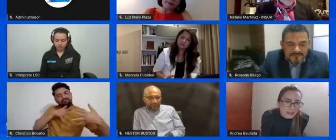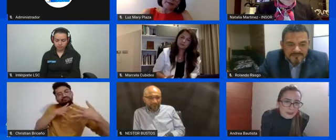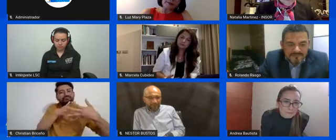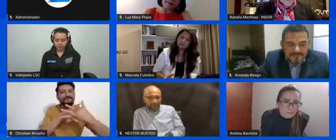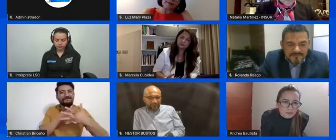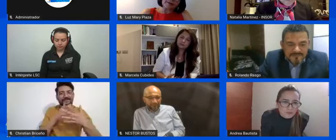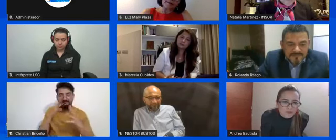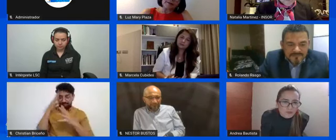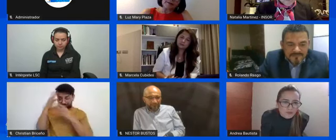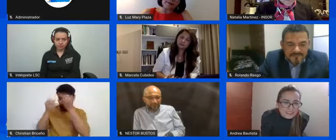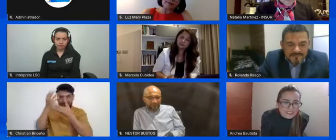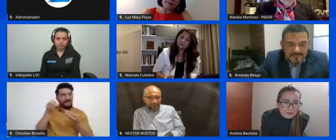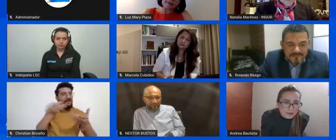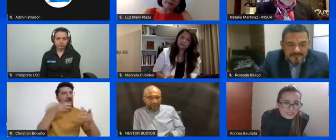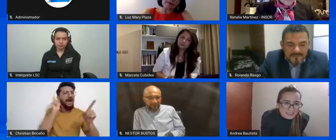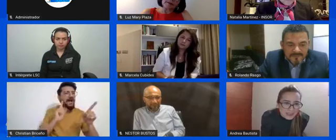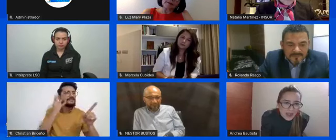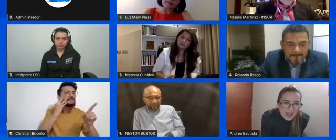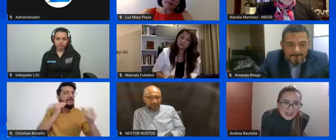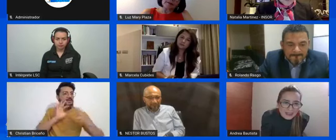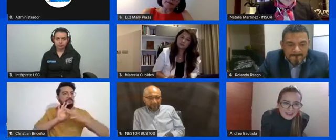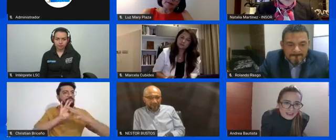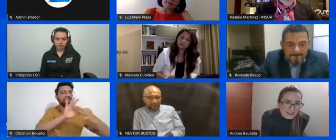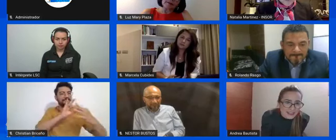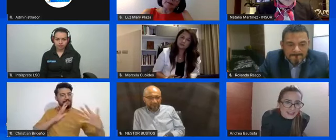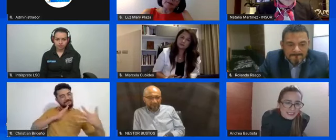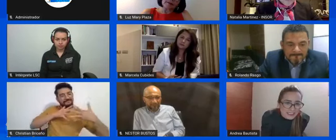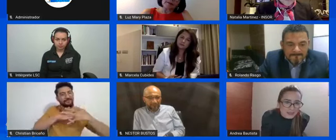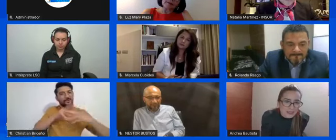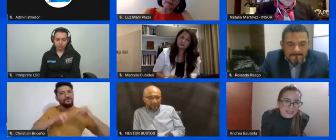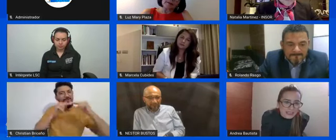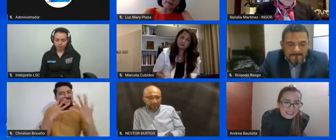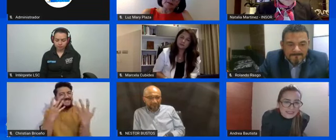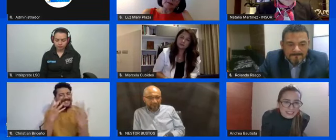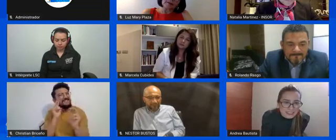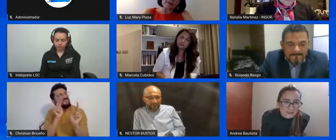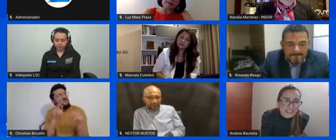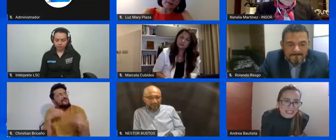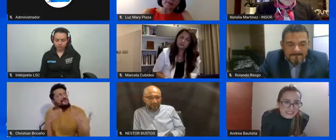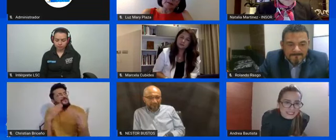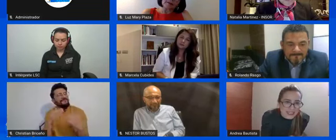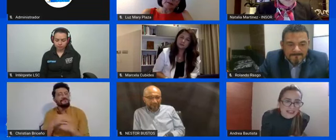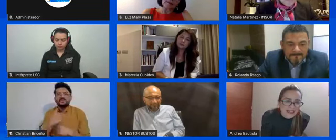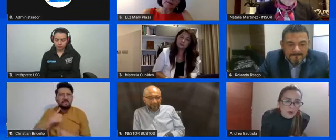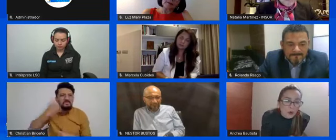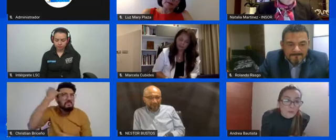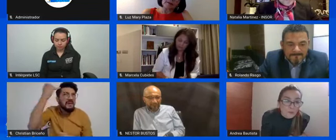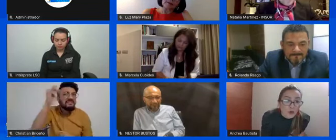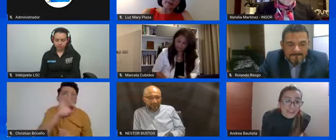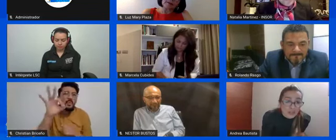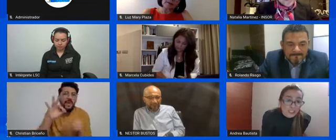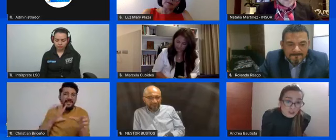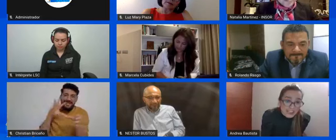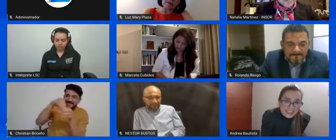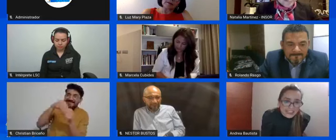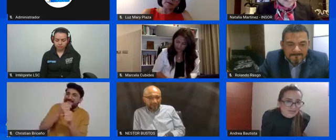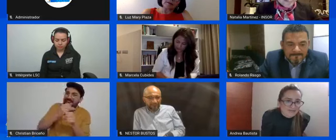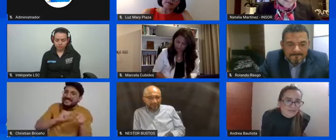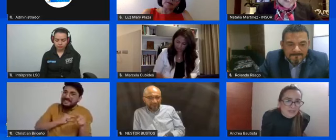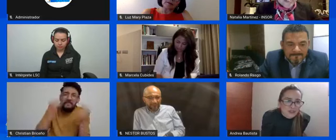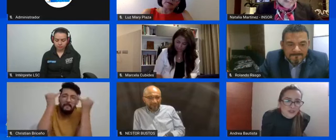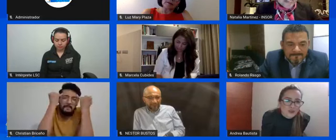forma. Ya cuando empecé a trabajar y a recibir y a tener experiencia, o era lo que yo